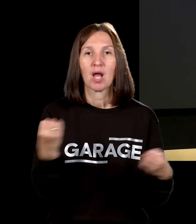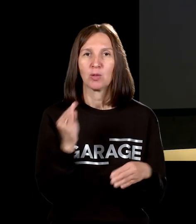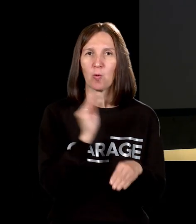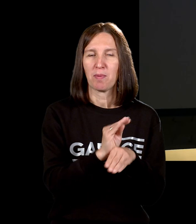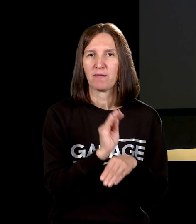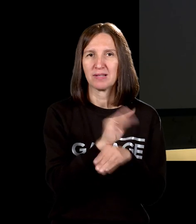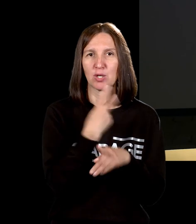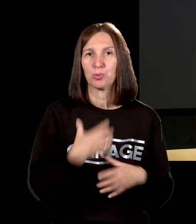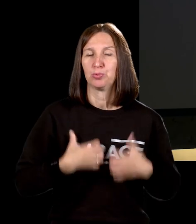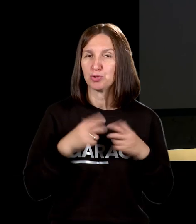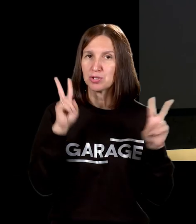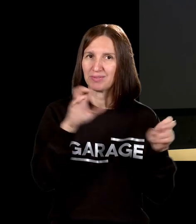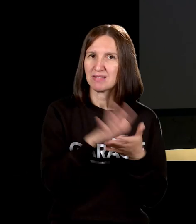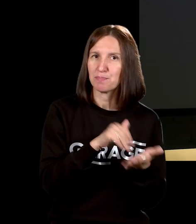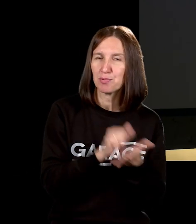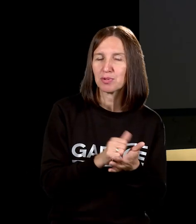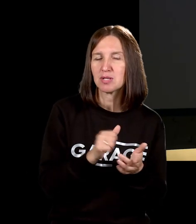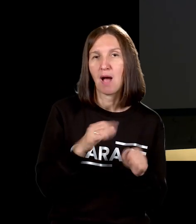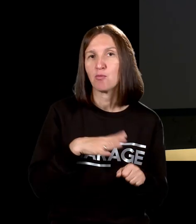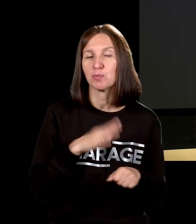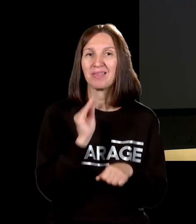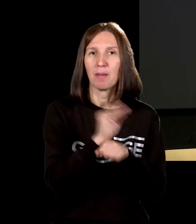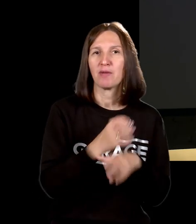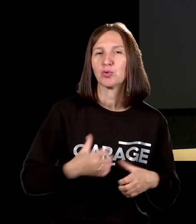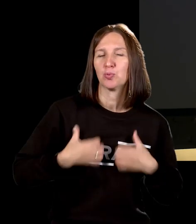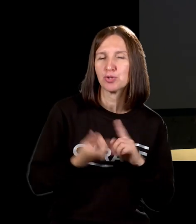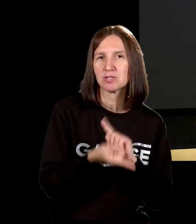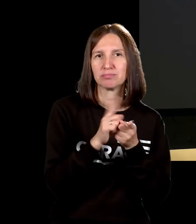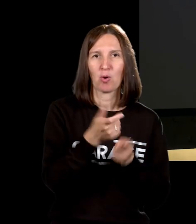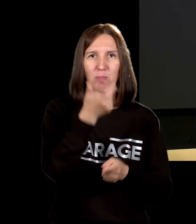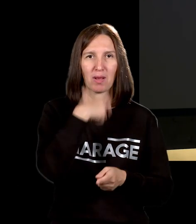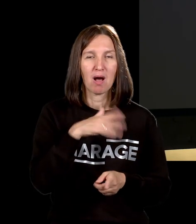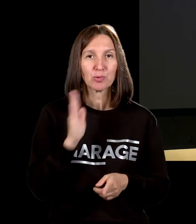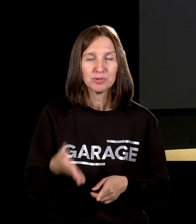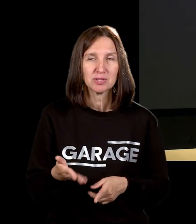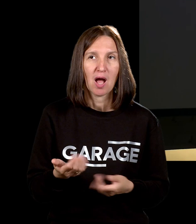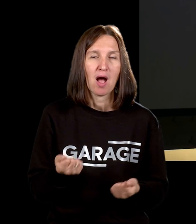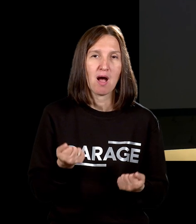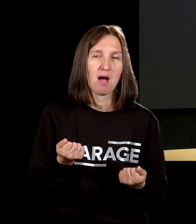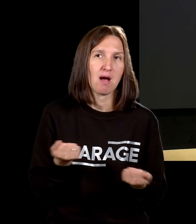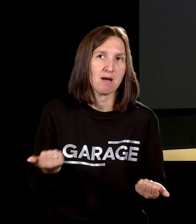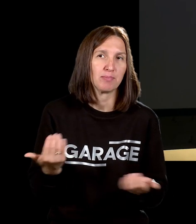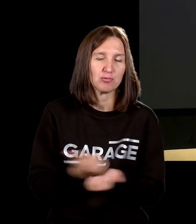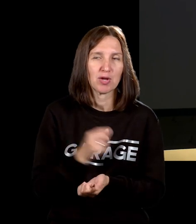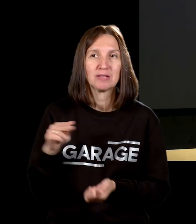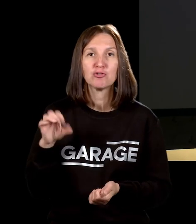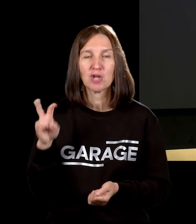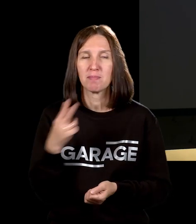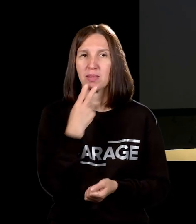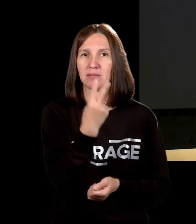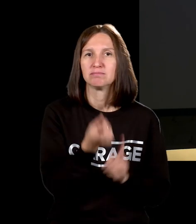ужаса – это испортить их, а наоборот не облагородить их? Потому что, в общем, по современной логике Чепманы облагораживают